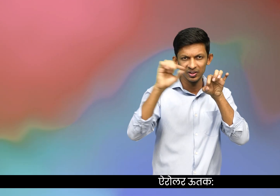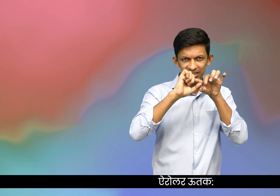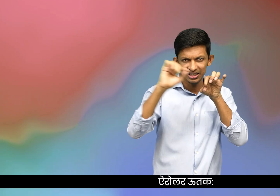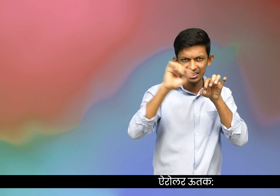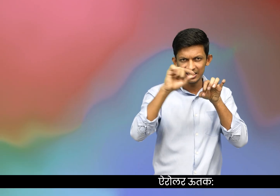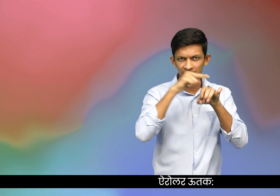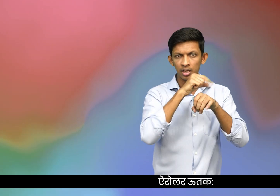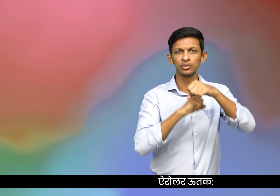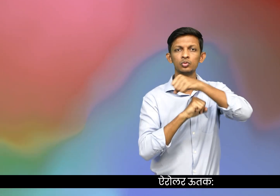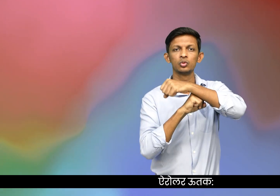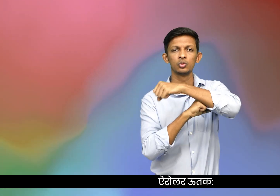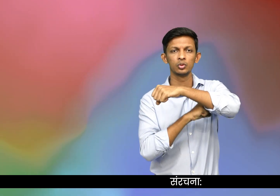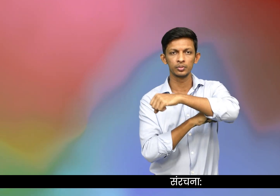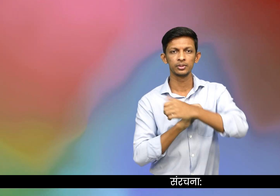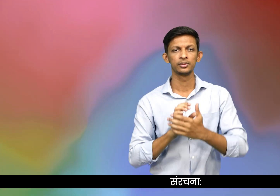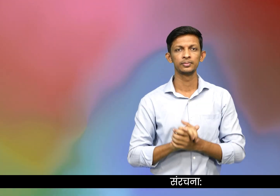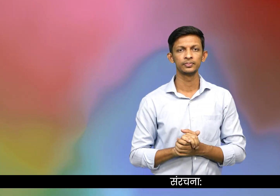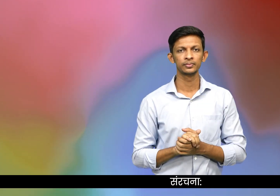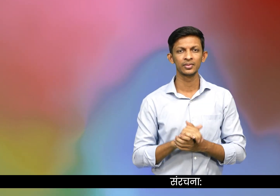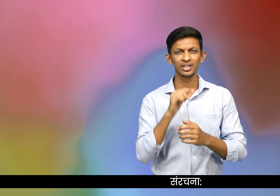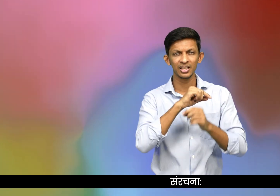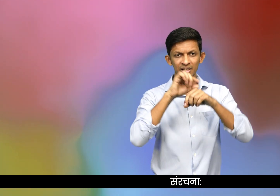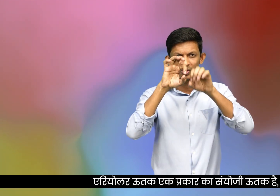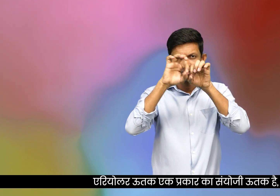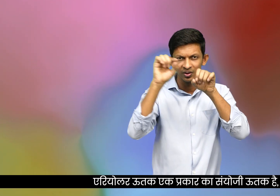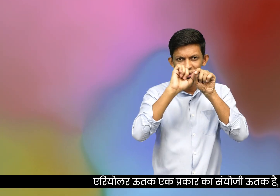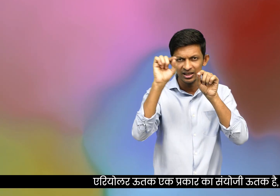एरोलर ऊतक संरचना